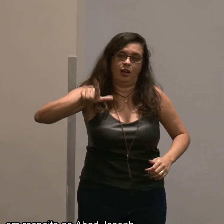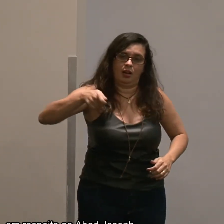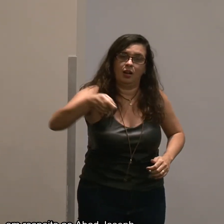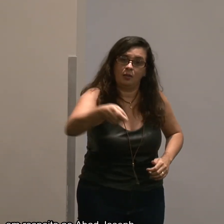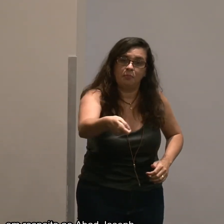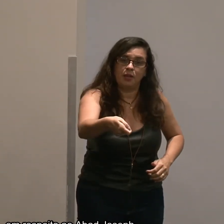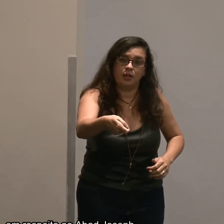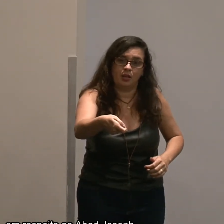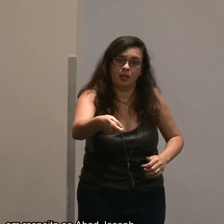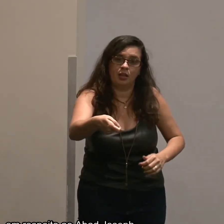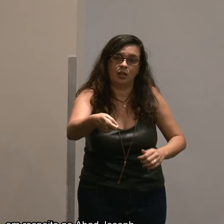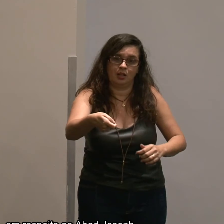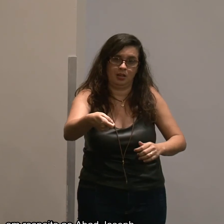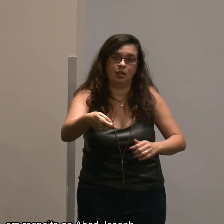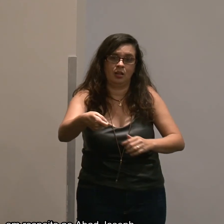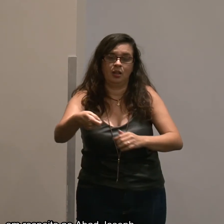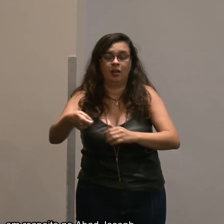em respeito ao abade de Joseph